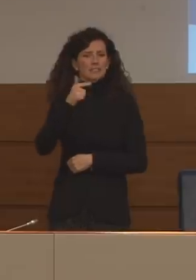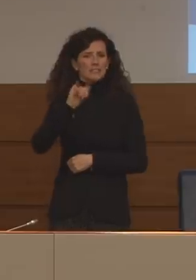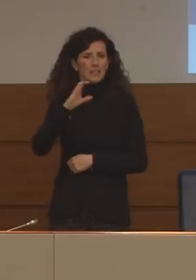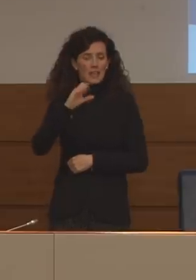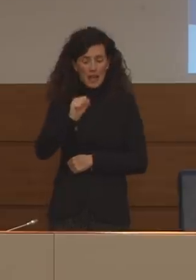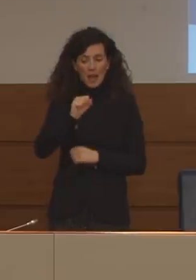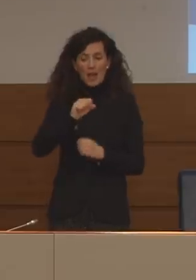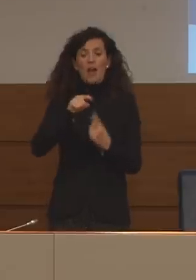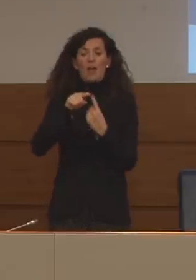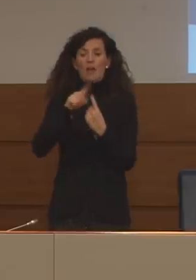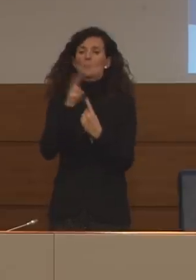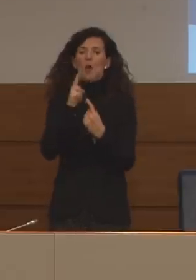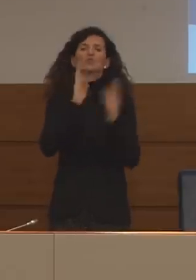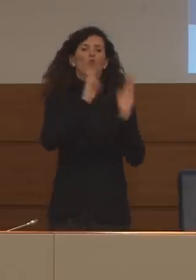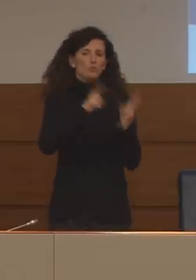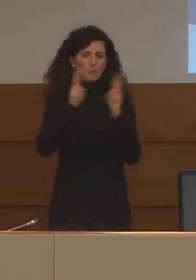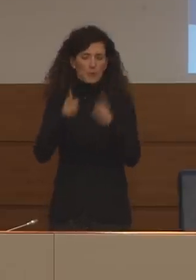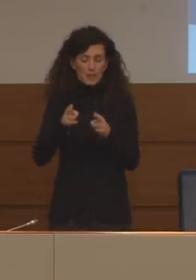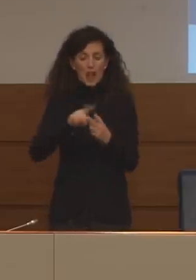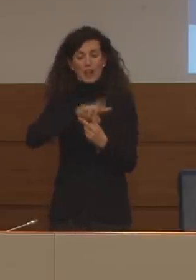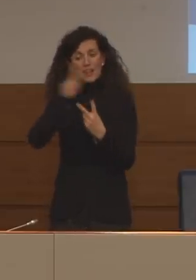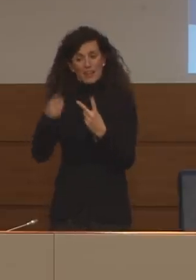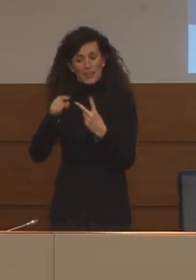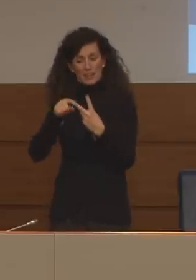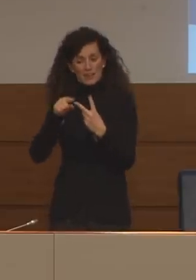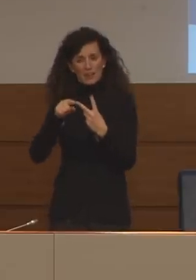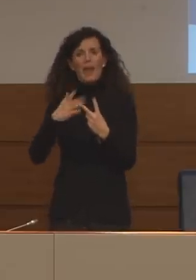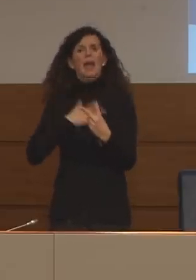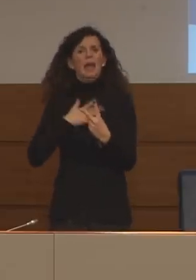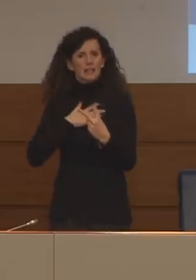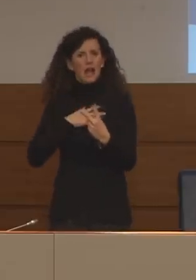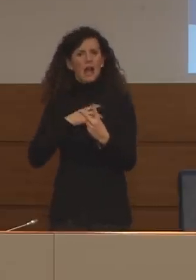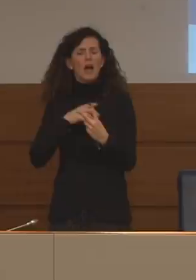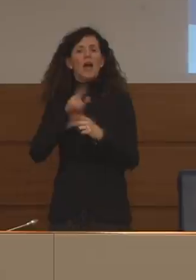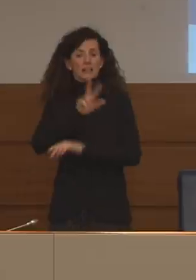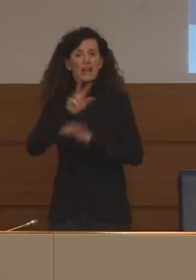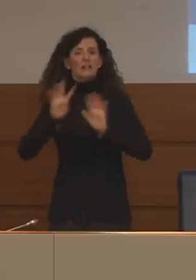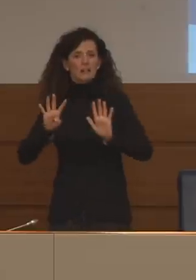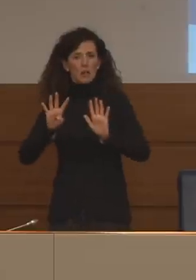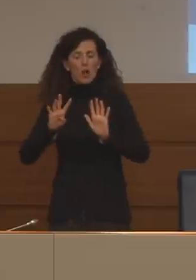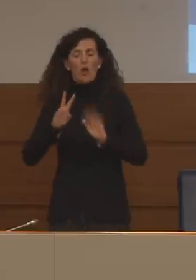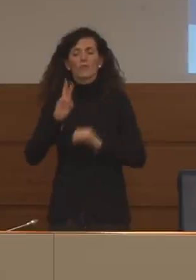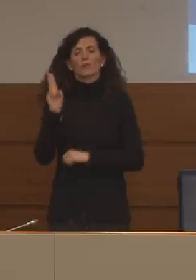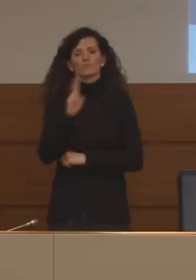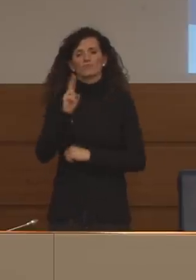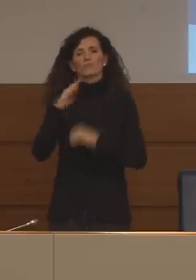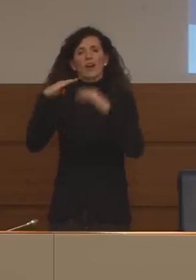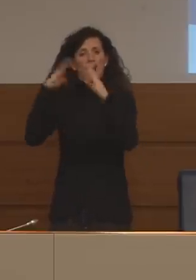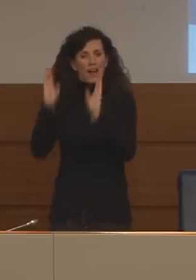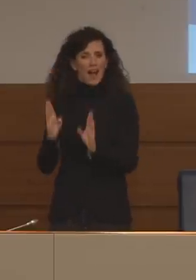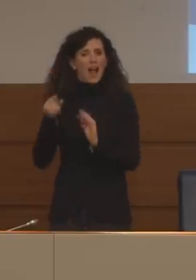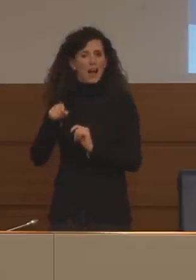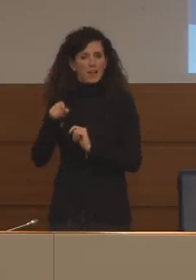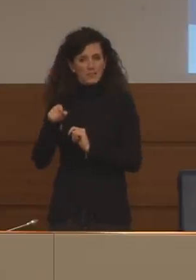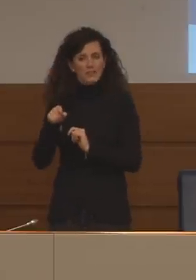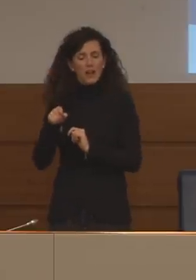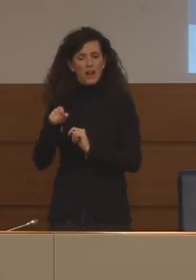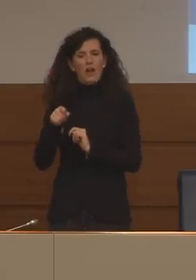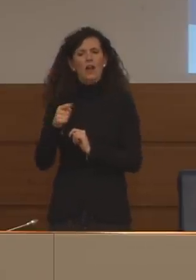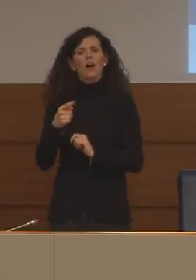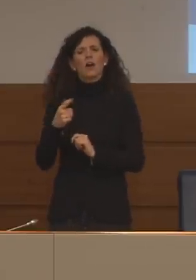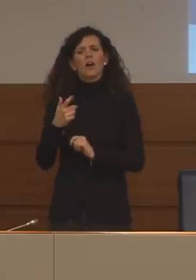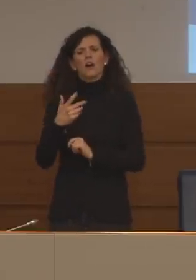ospedale un'altra persona viceversa sempre di 39 anni è deceduta a casa e aveva alcuni